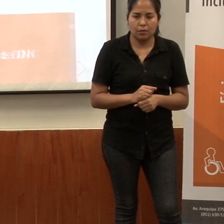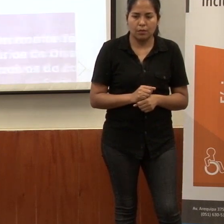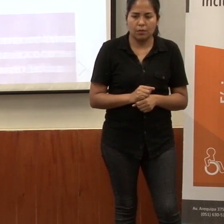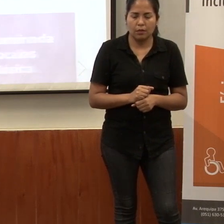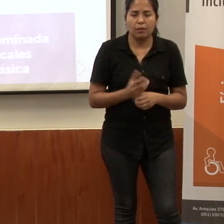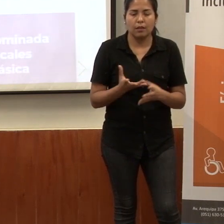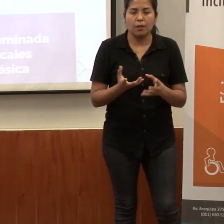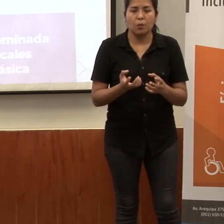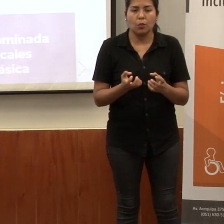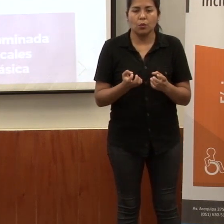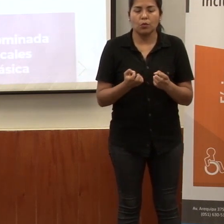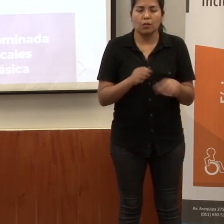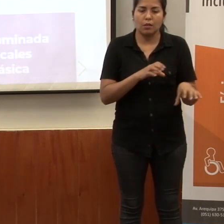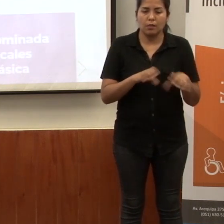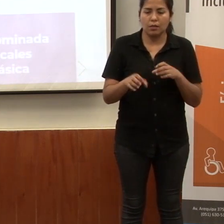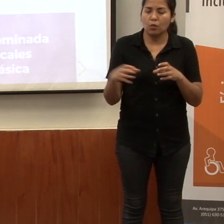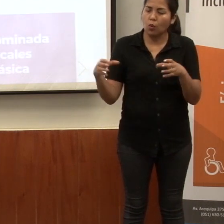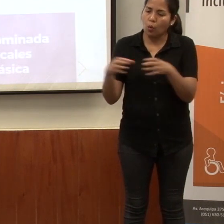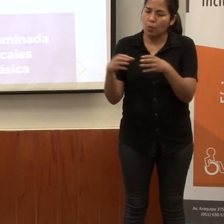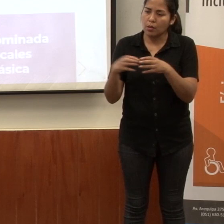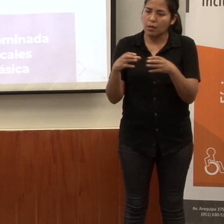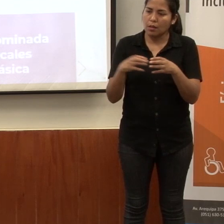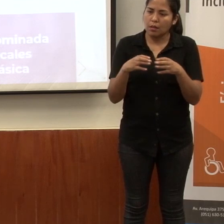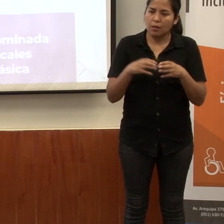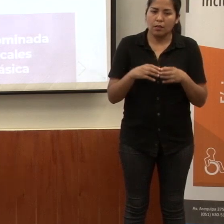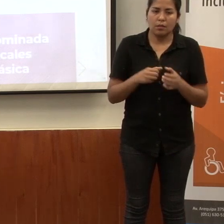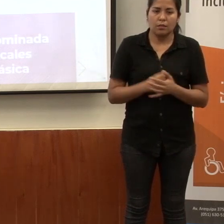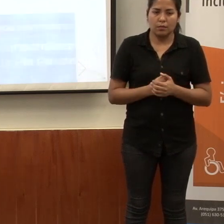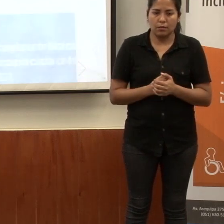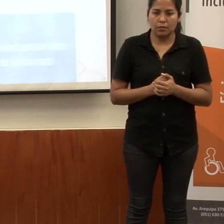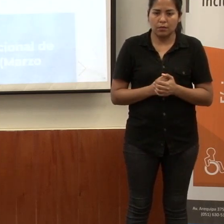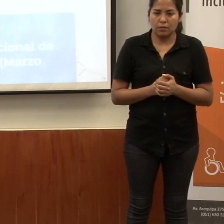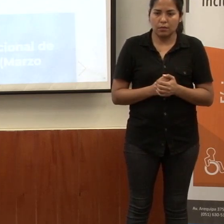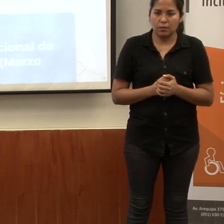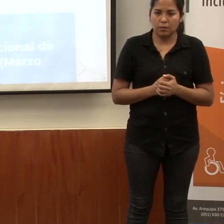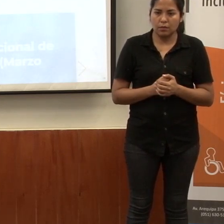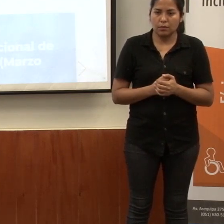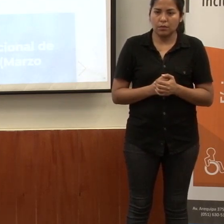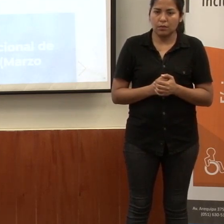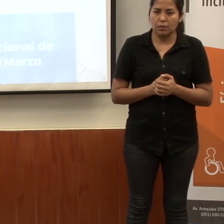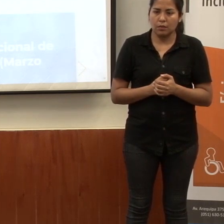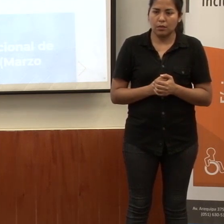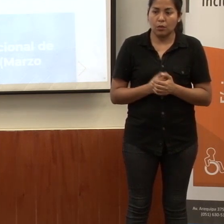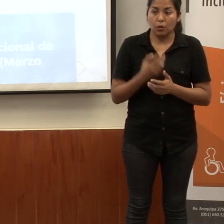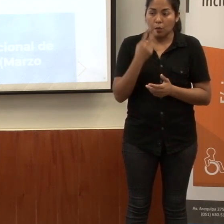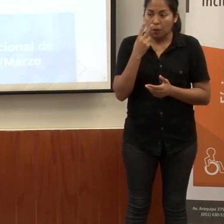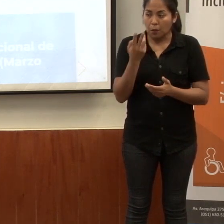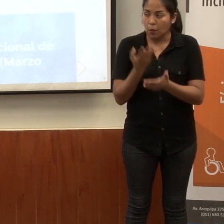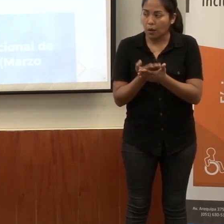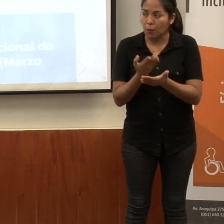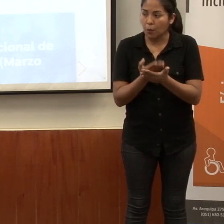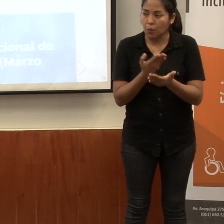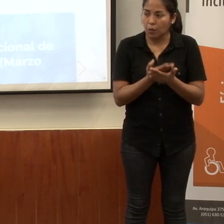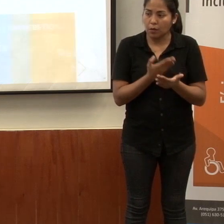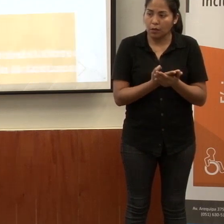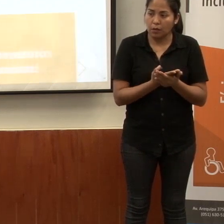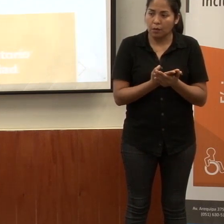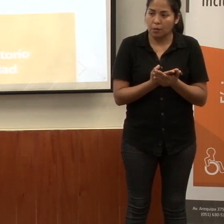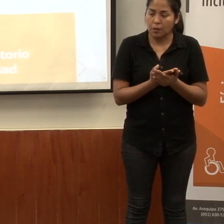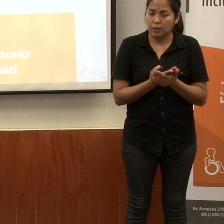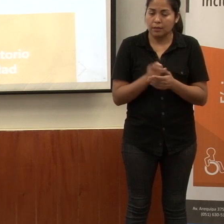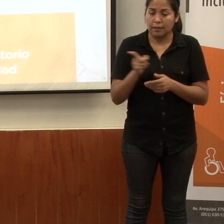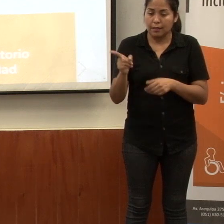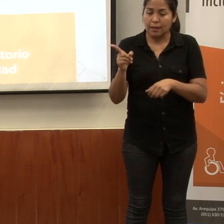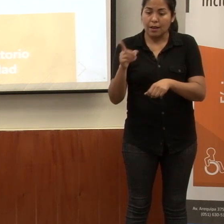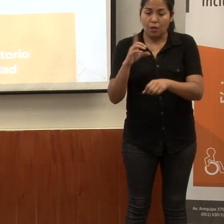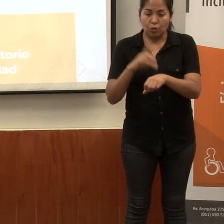calificación, verificación, y tenga por seguro que cuando tengamos fehacientemente que un médico esté falsificando, se va a ir a la cárcel el